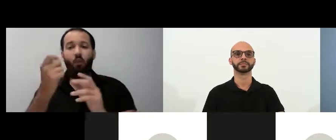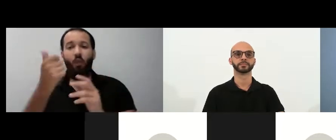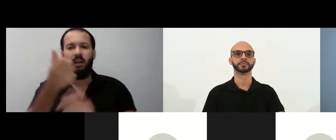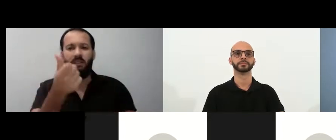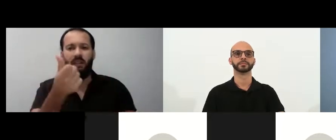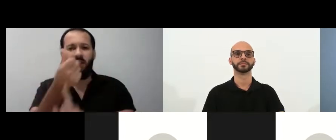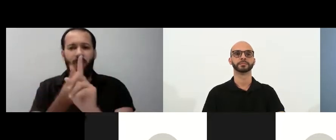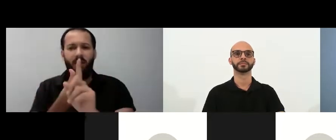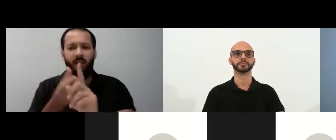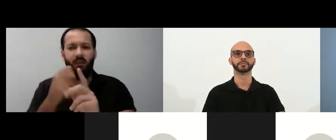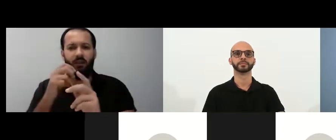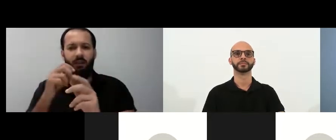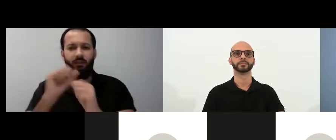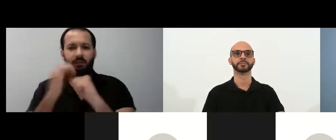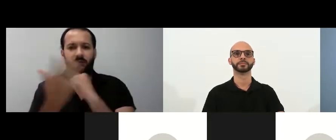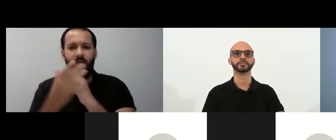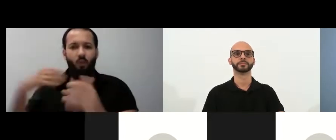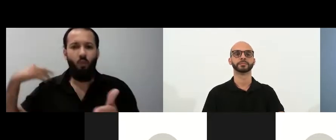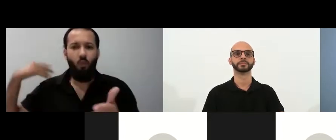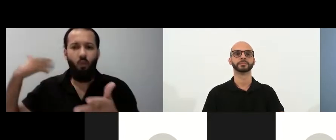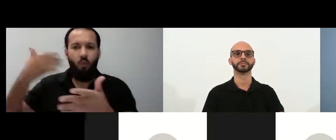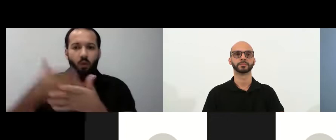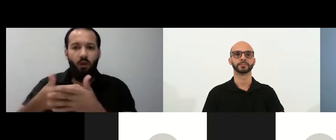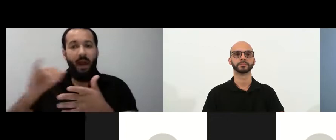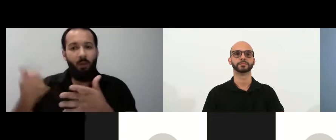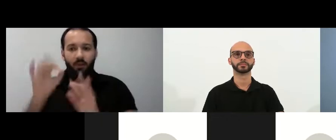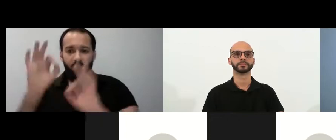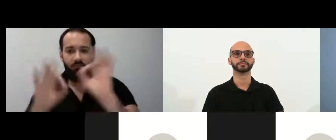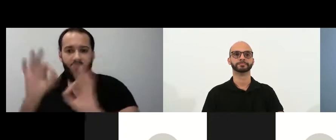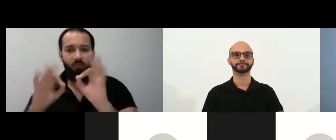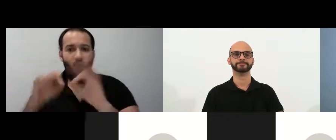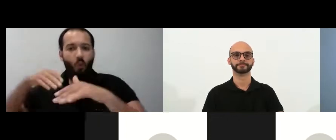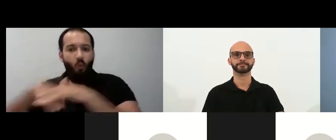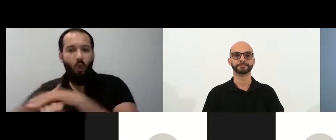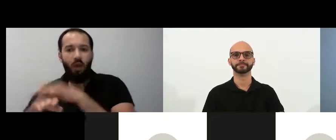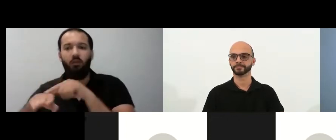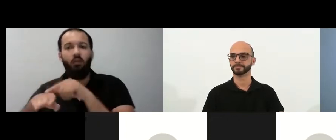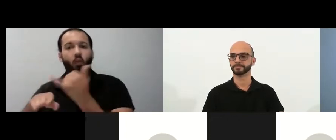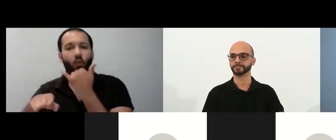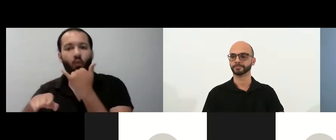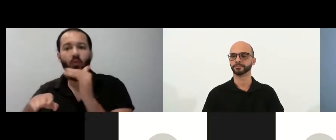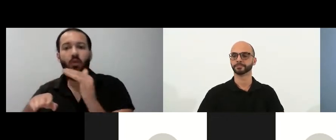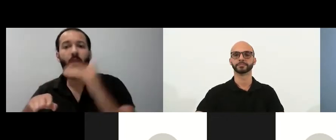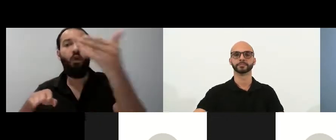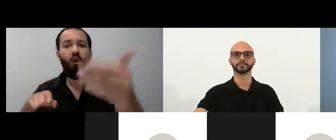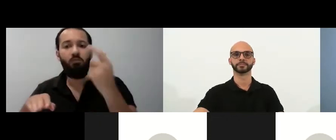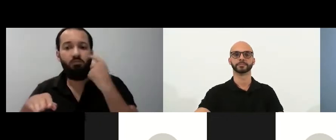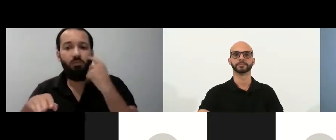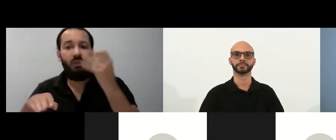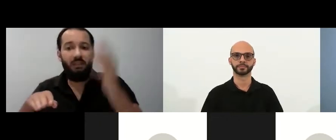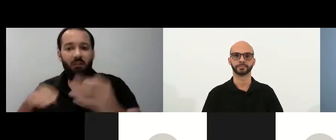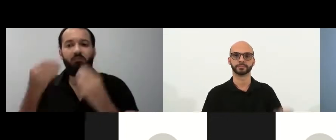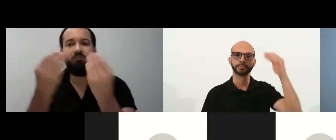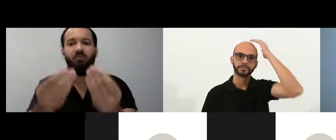não, eu preciso antes dessa organização, como, por exemplo, 6 meses atrás, se eu tivesse me organizado, eu poderia ter